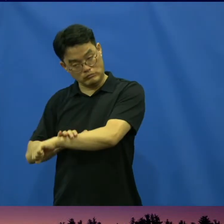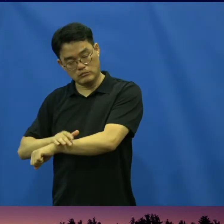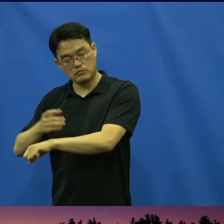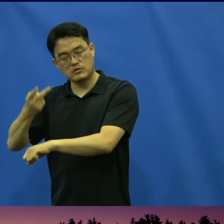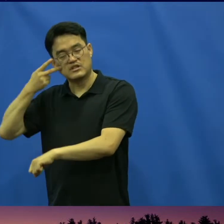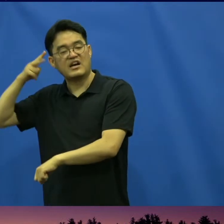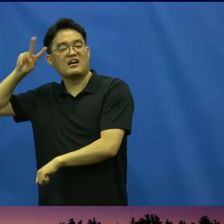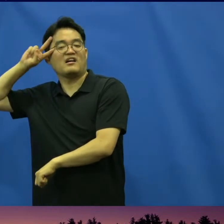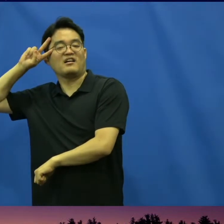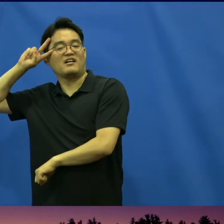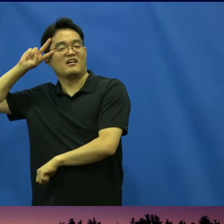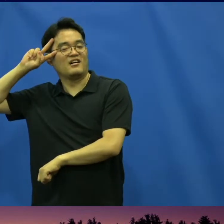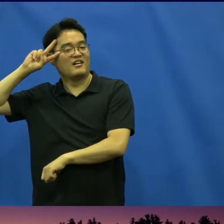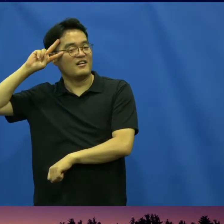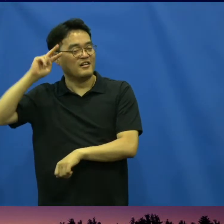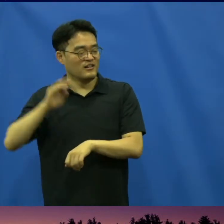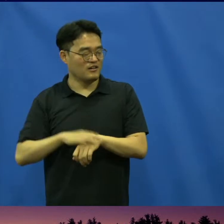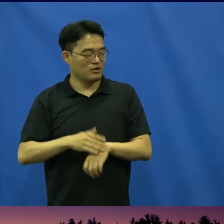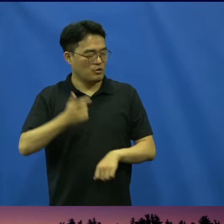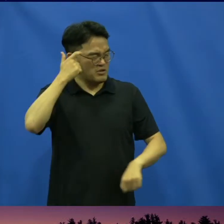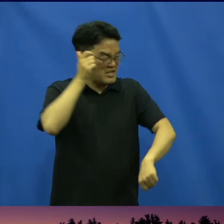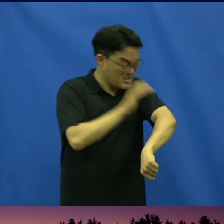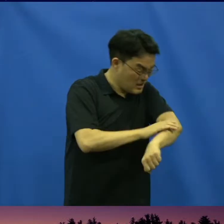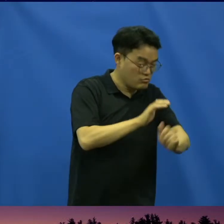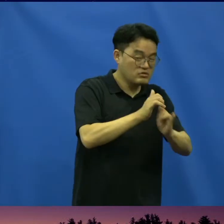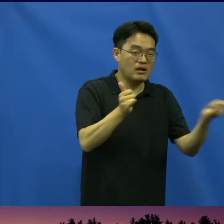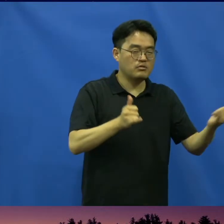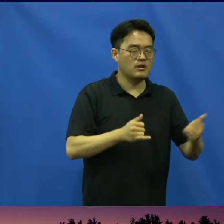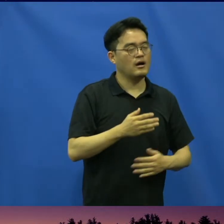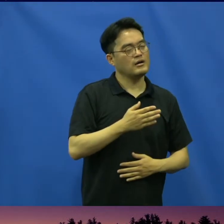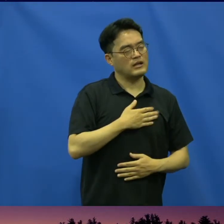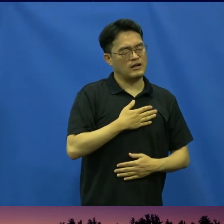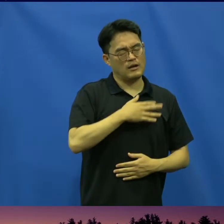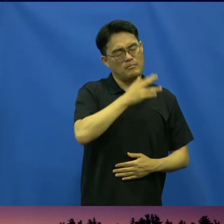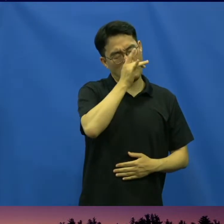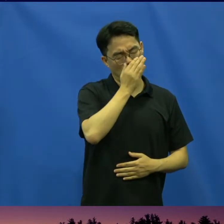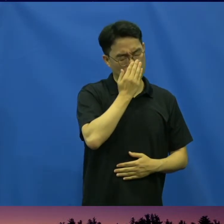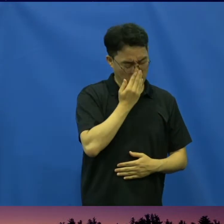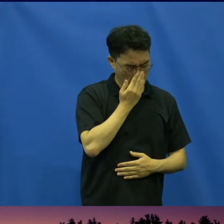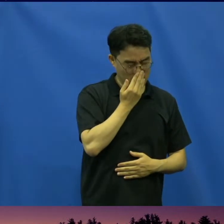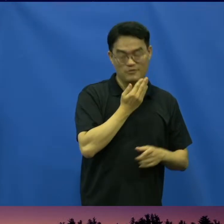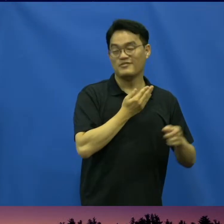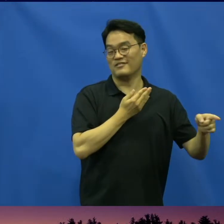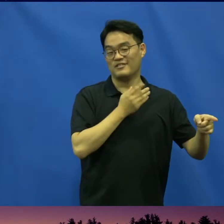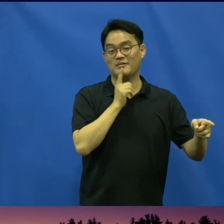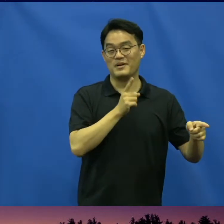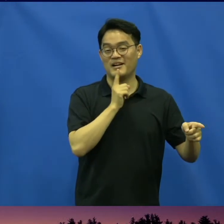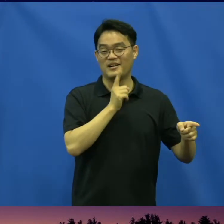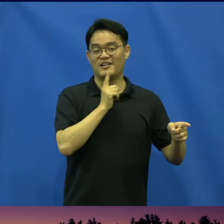쪽이에요? 나는 지혜롭다고 생각합니까? 그럼 바보래요.